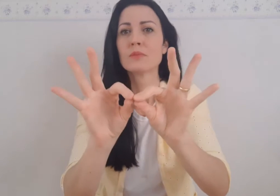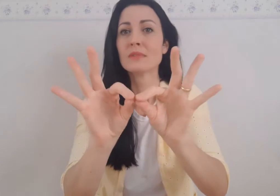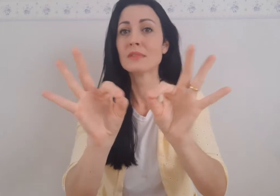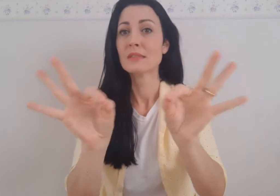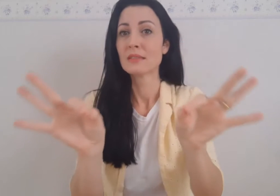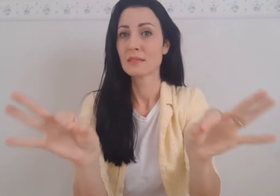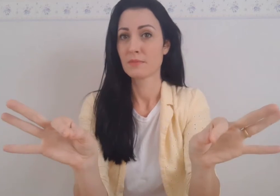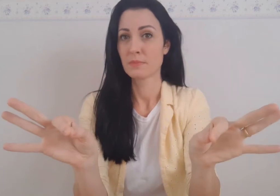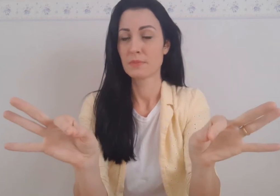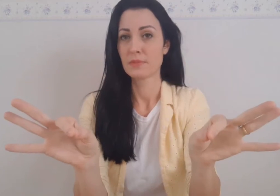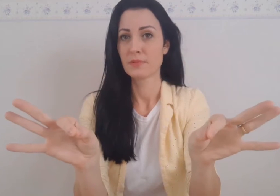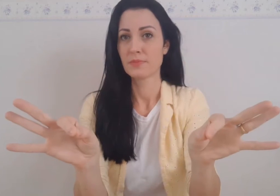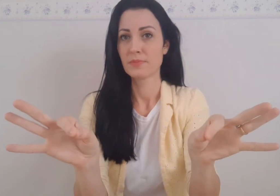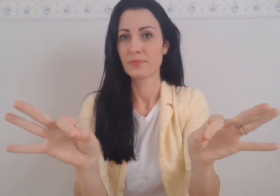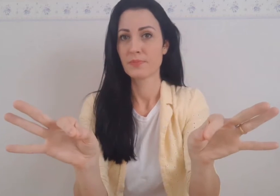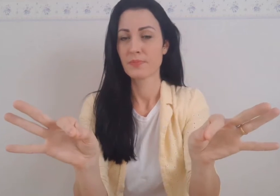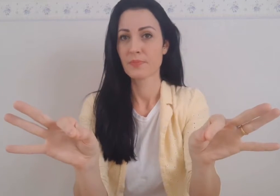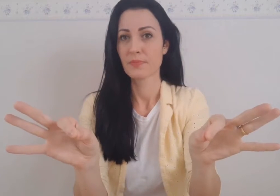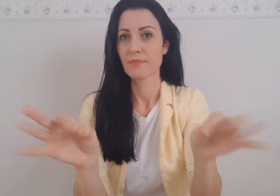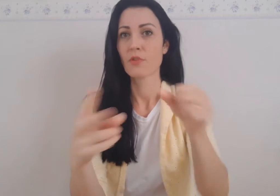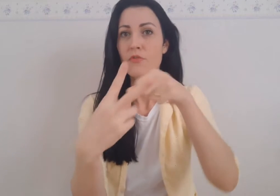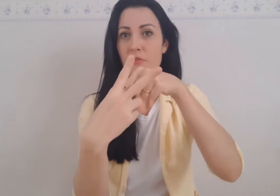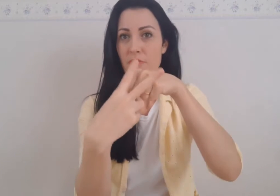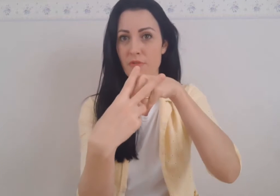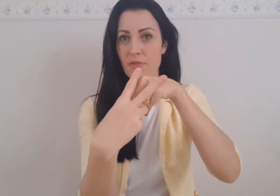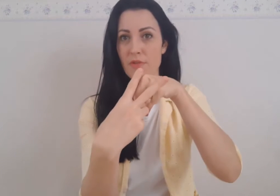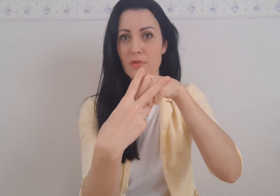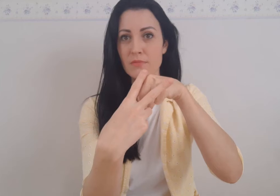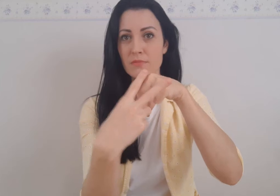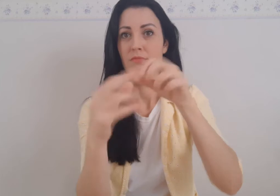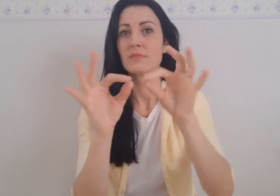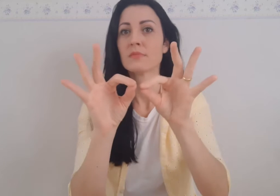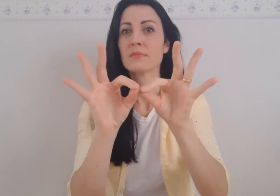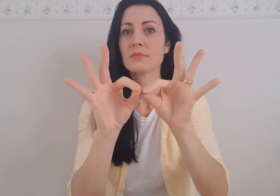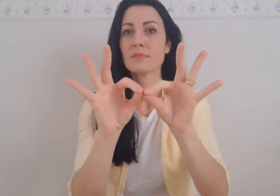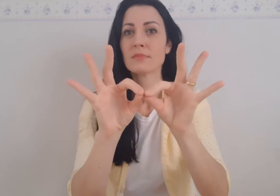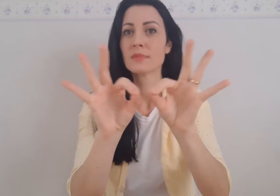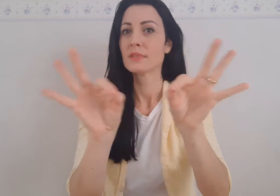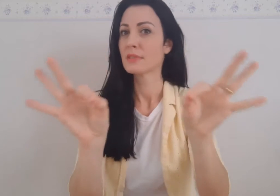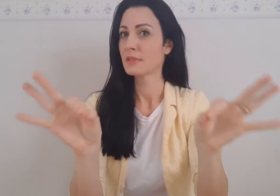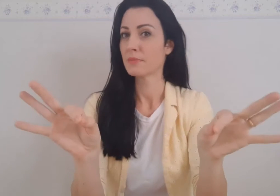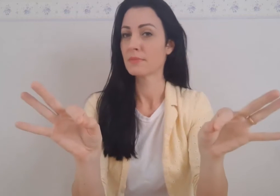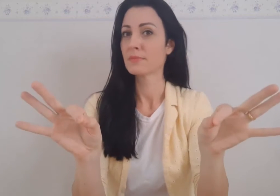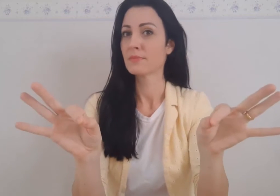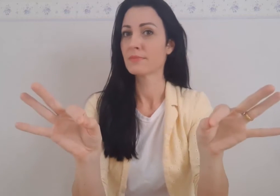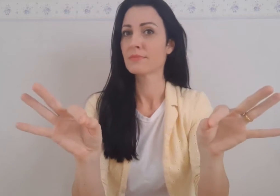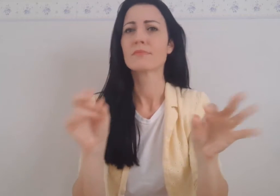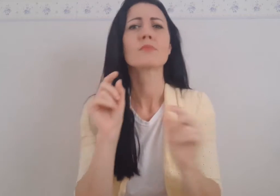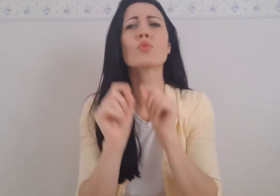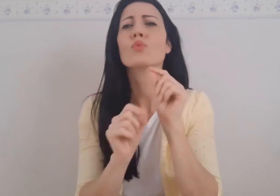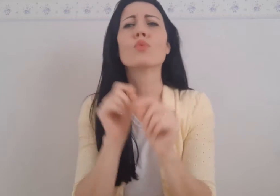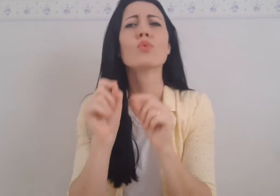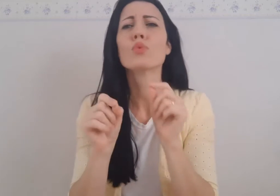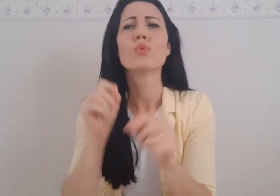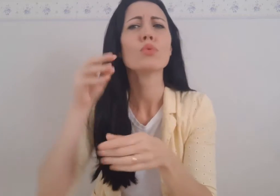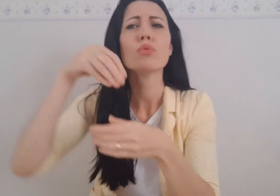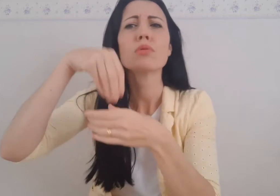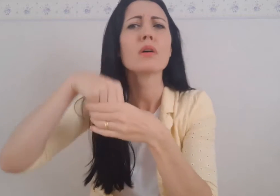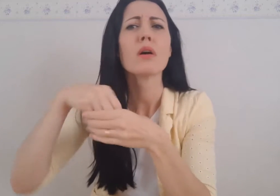verbos simples. Sinal de verbo, sinal de simples. O